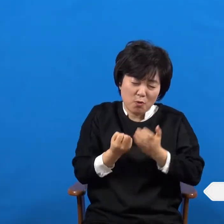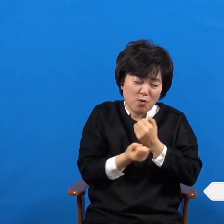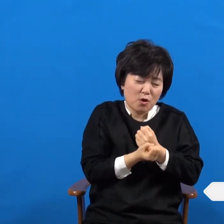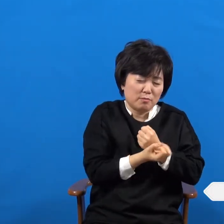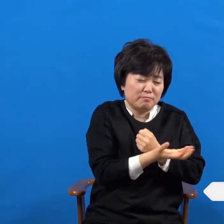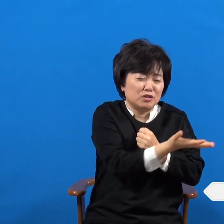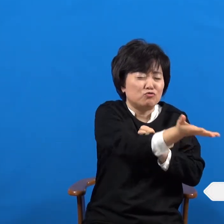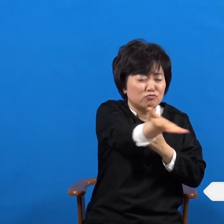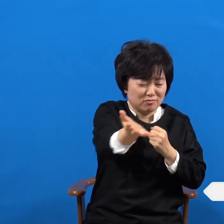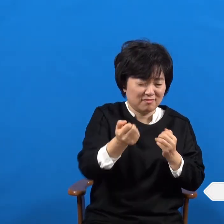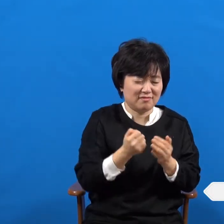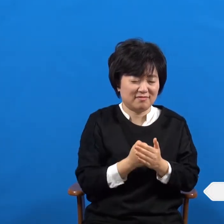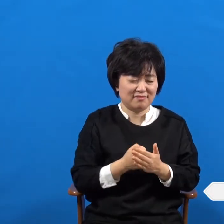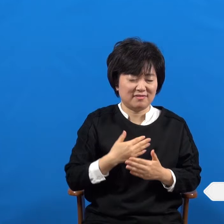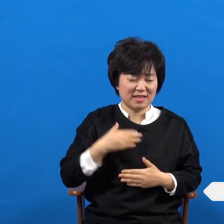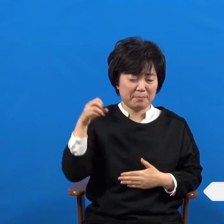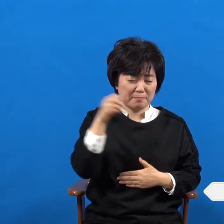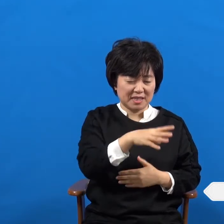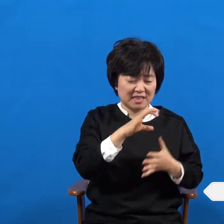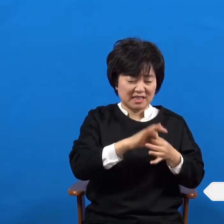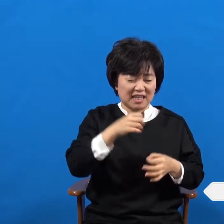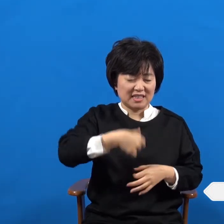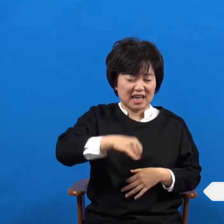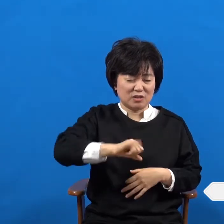빛의 자녀들이 되도록 도와주십시오.